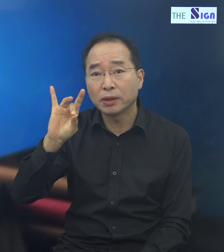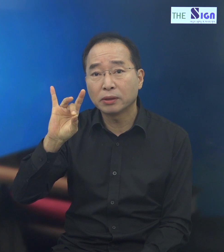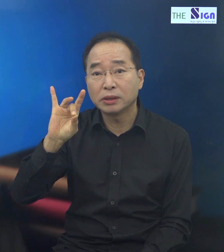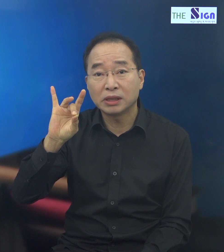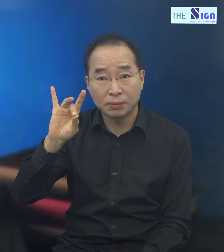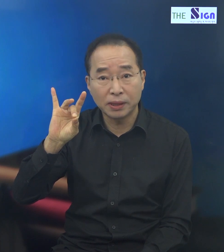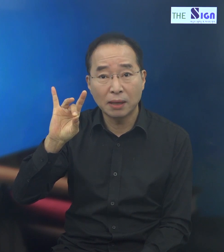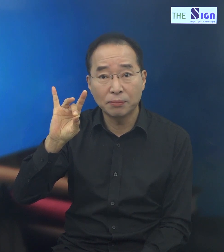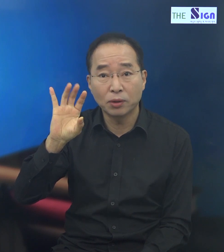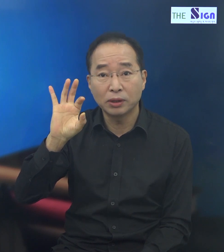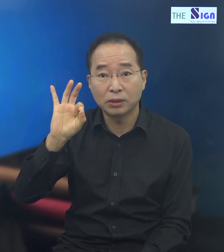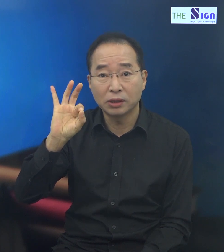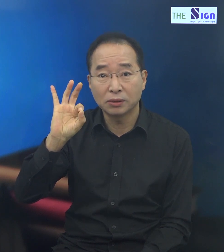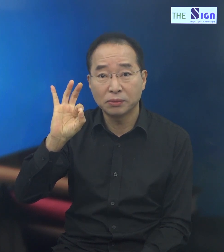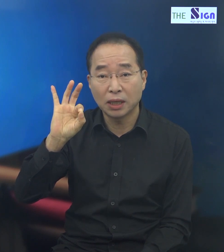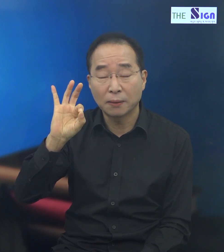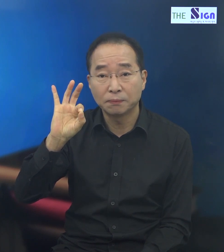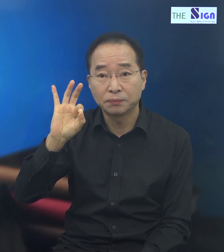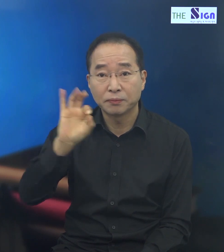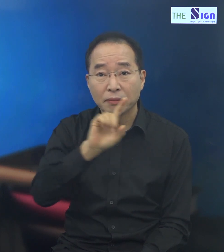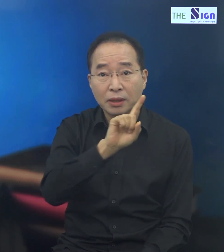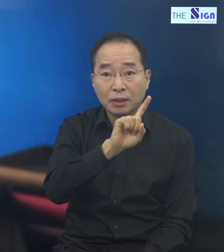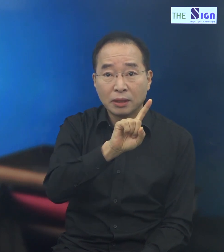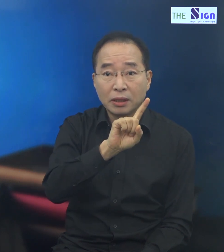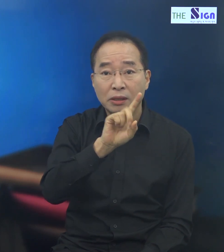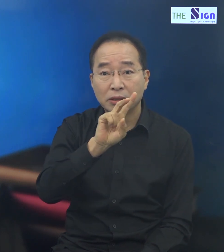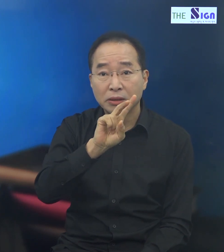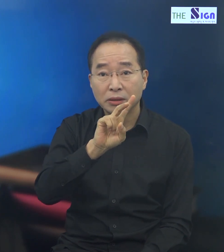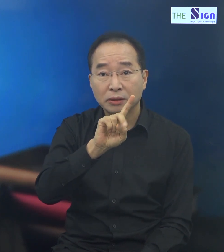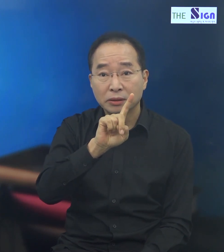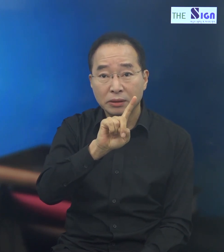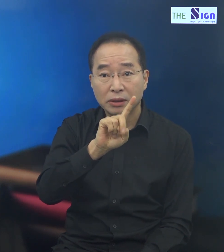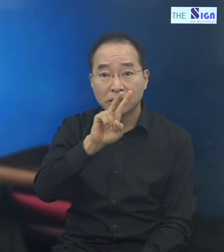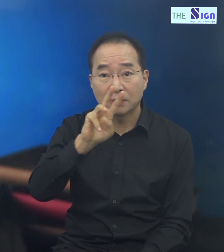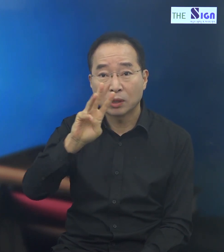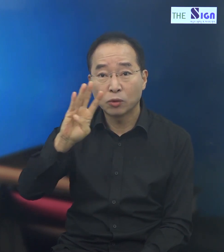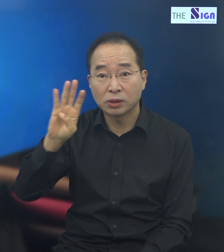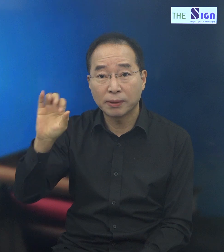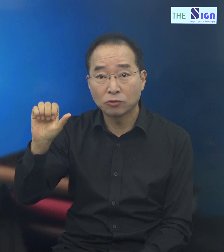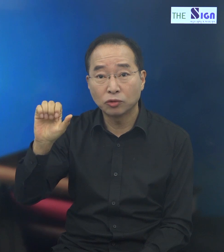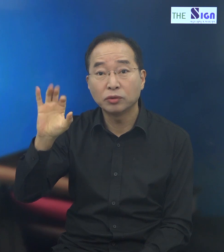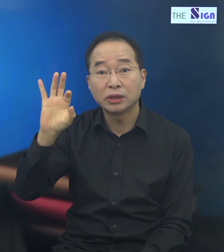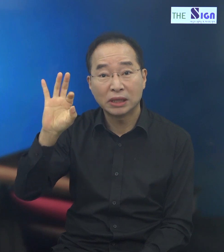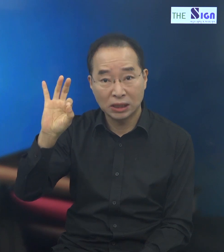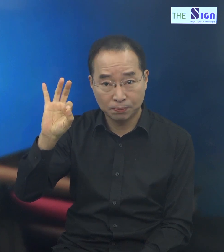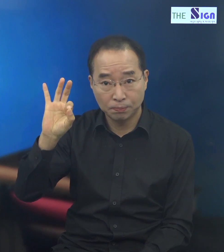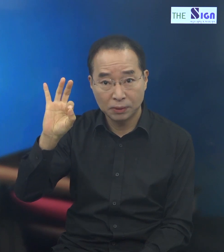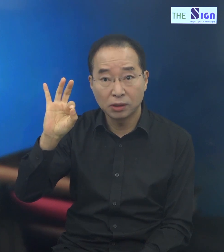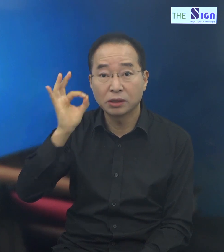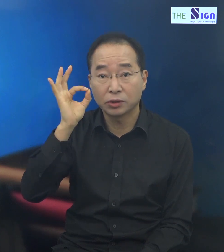보면은 10이라는 표현을 이렇게 씁니다. 1, 2, 3, 4, 5, 6, 7, 8, 9, 10 이렇게 쓰죠.